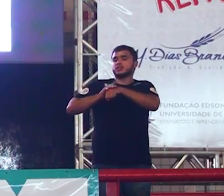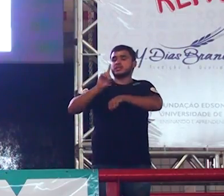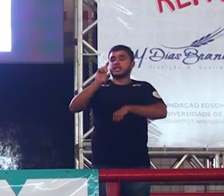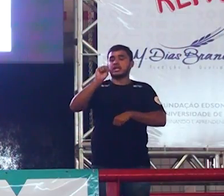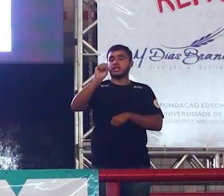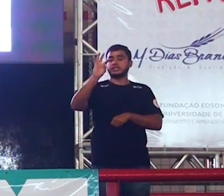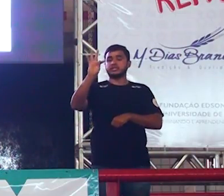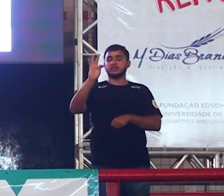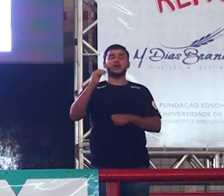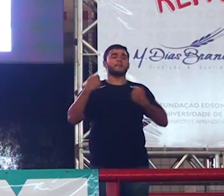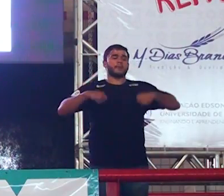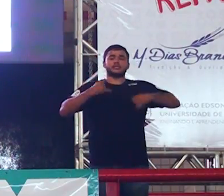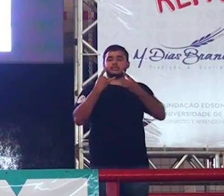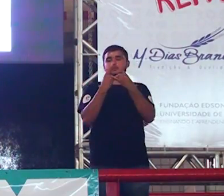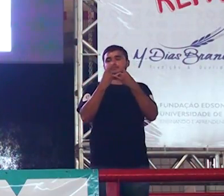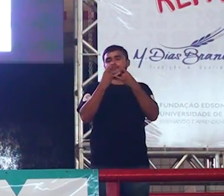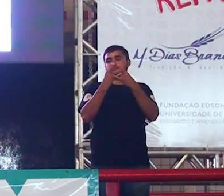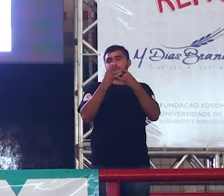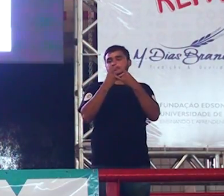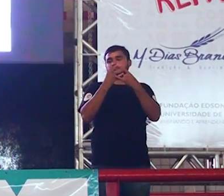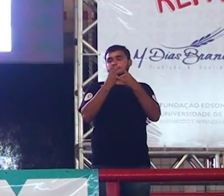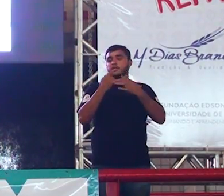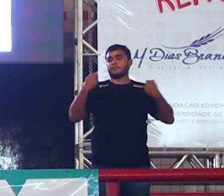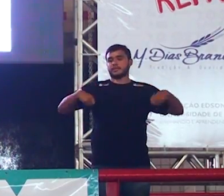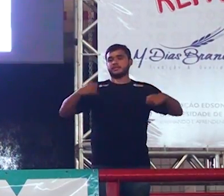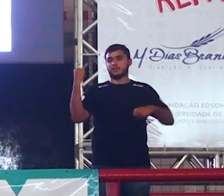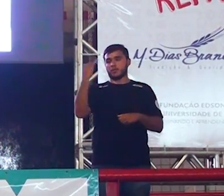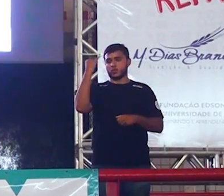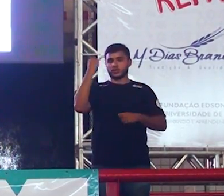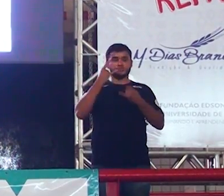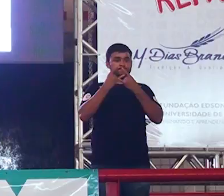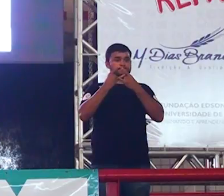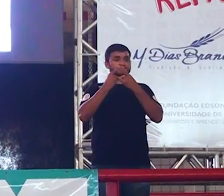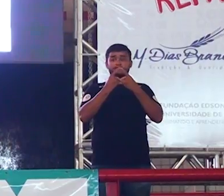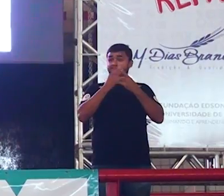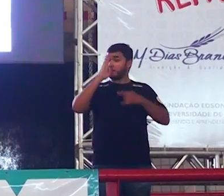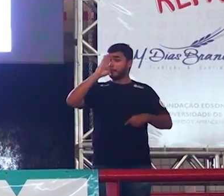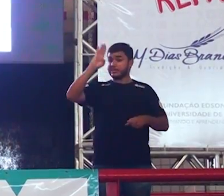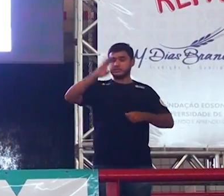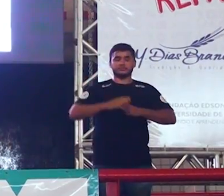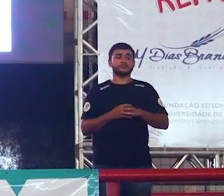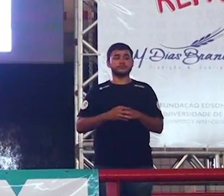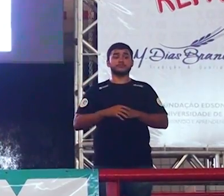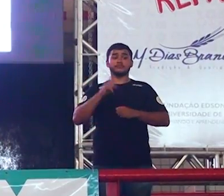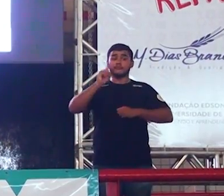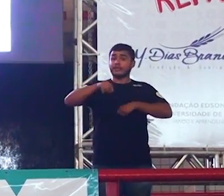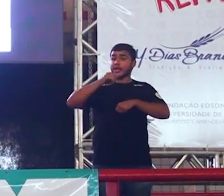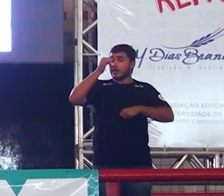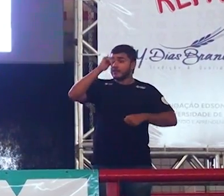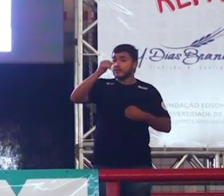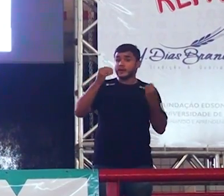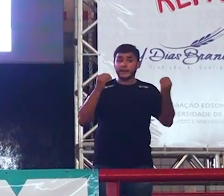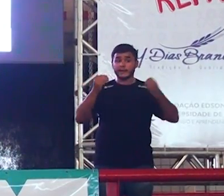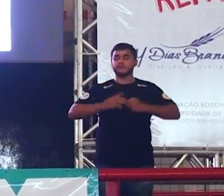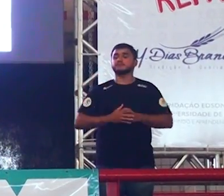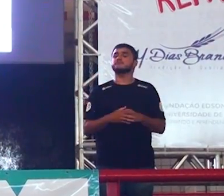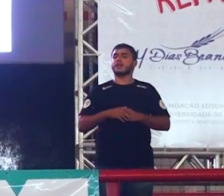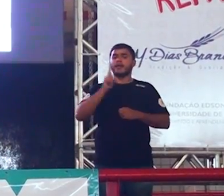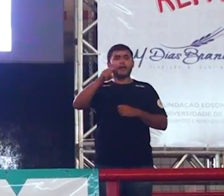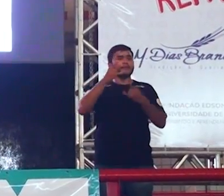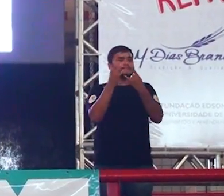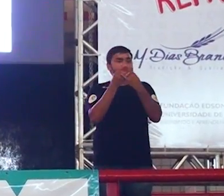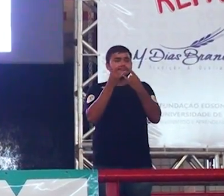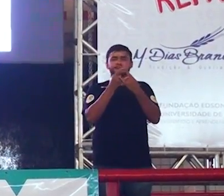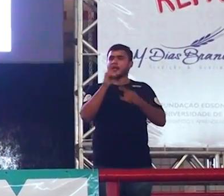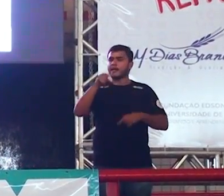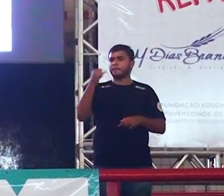É o uso do preservativo, é a camisinha, tá certo? É esse método contraceptivo do homem, que é o que?